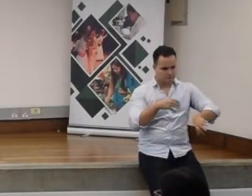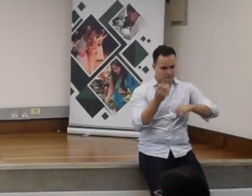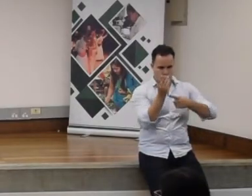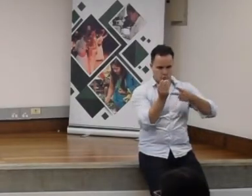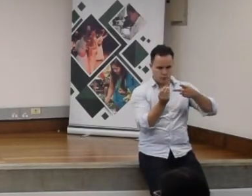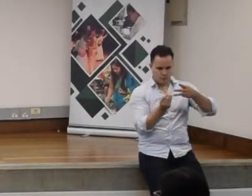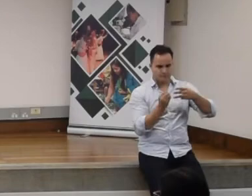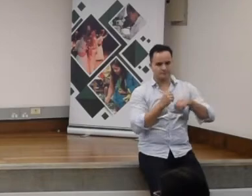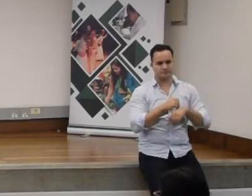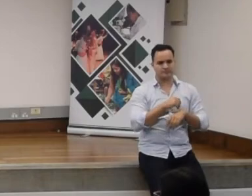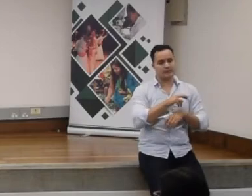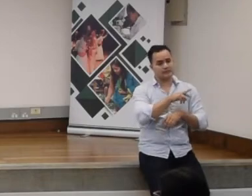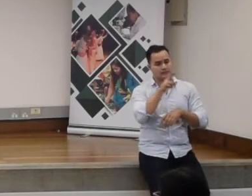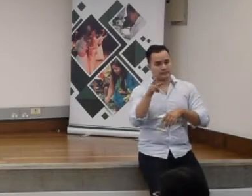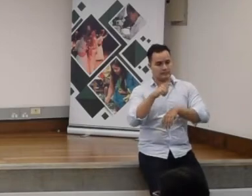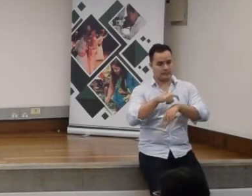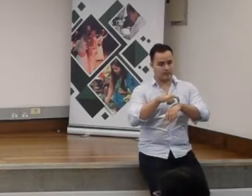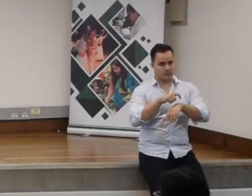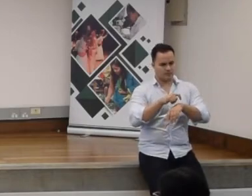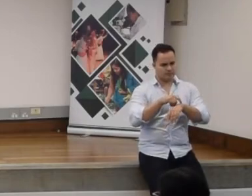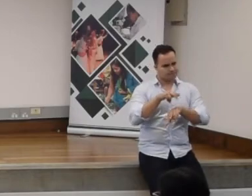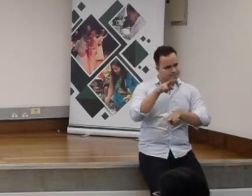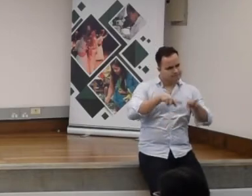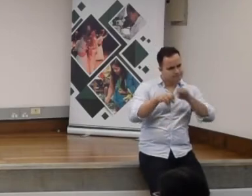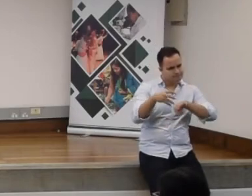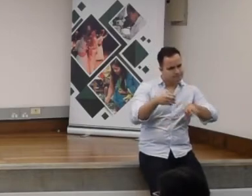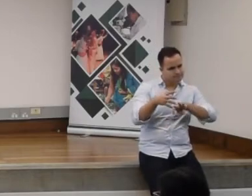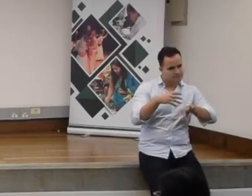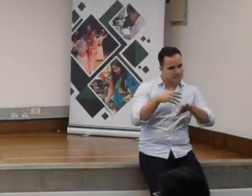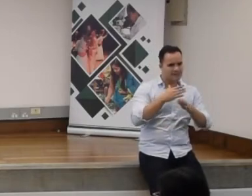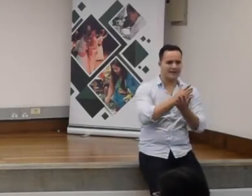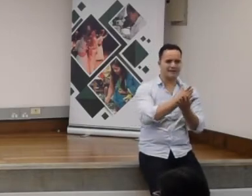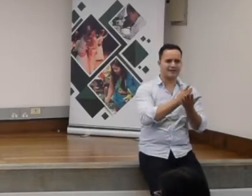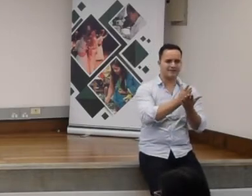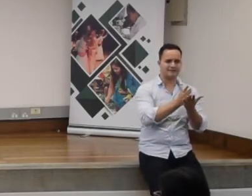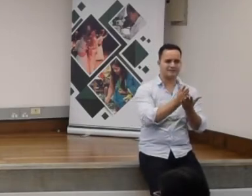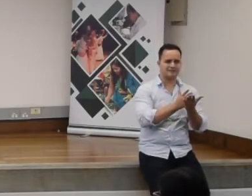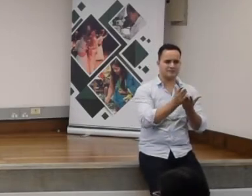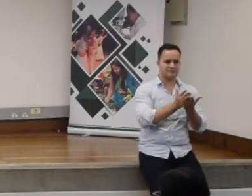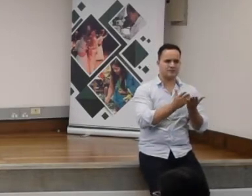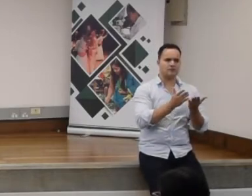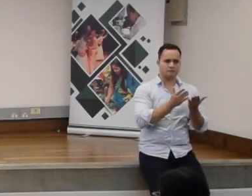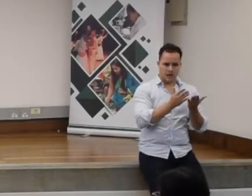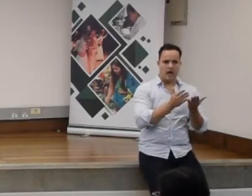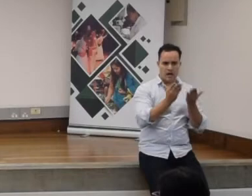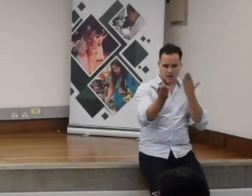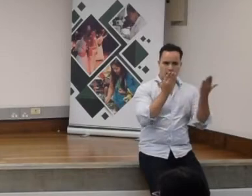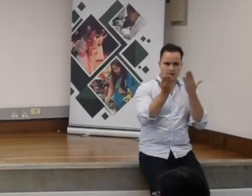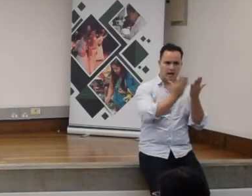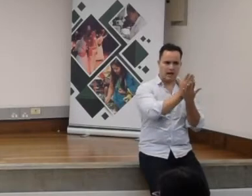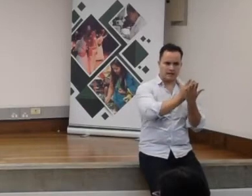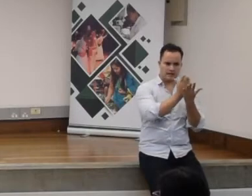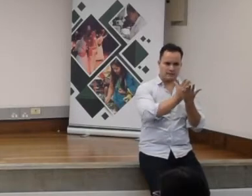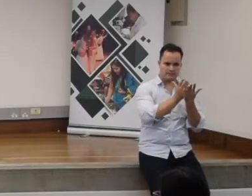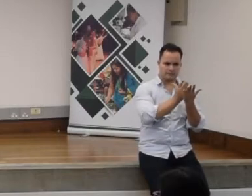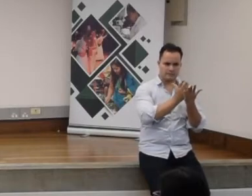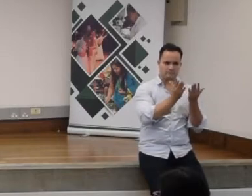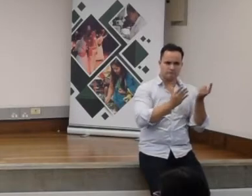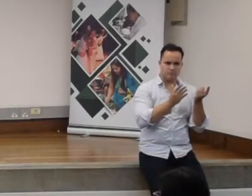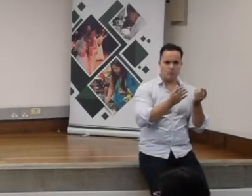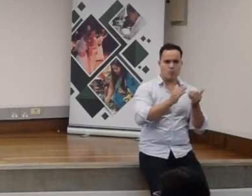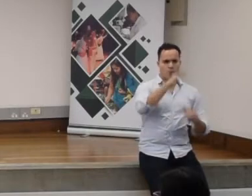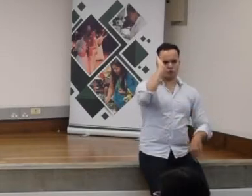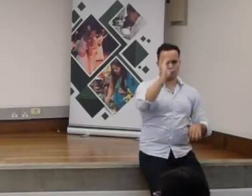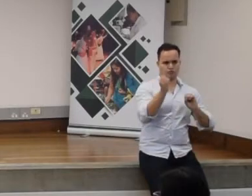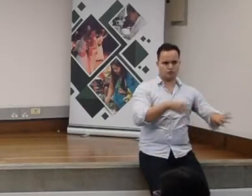la temporalidad respecto a programas con mayor demanda, con mayor deserción, con menor deserción, programas virtuales